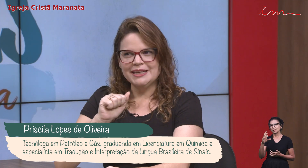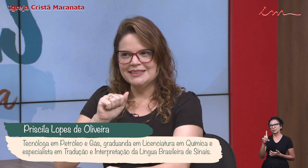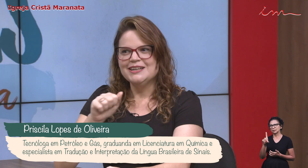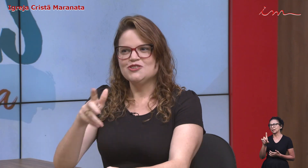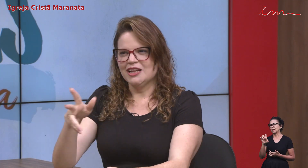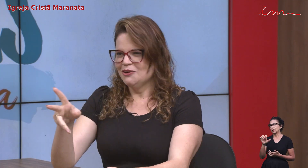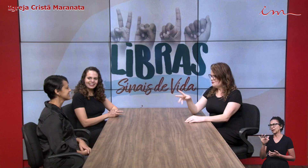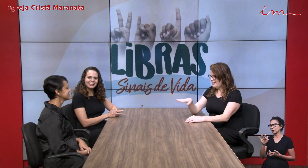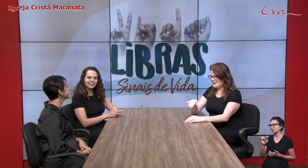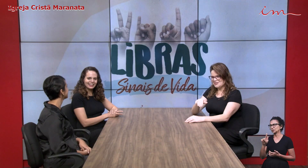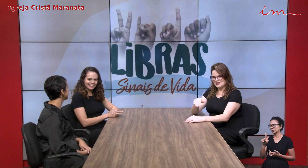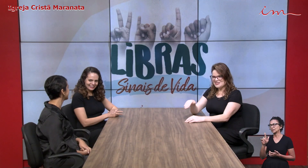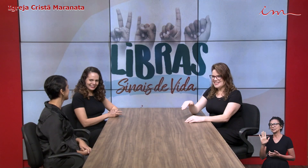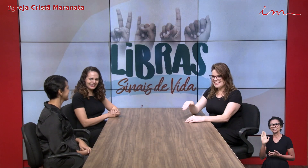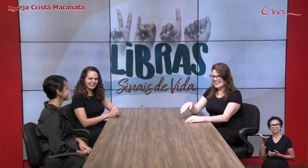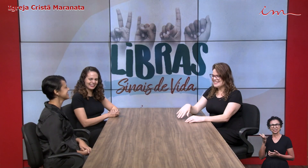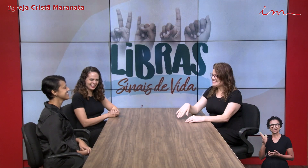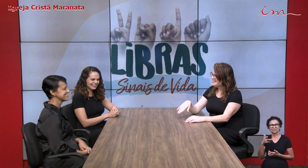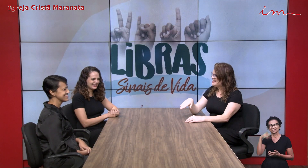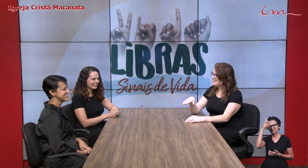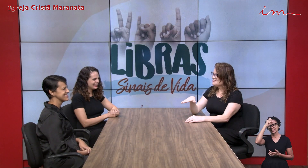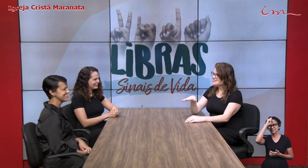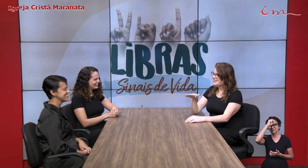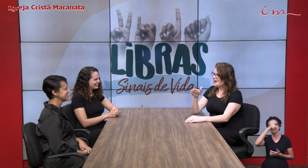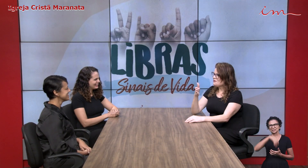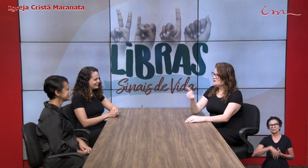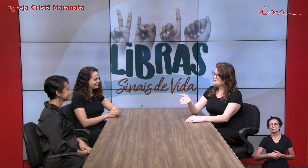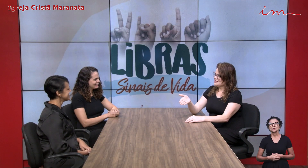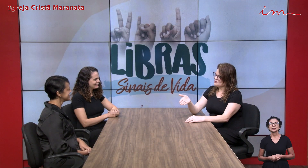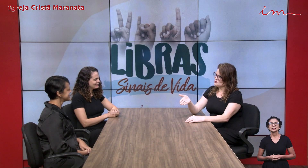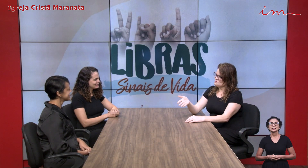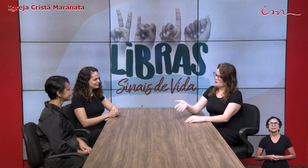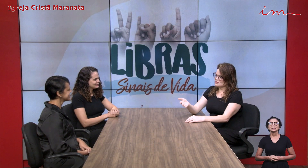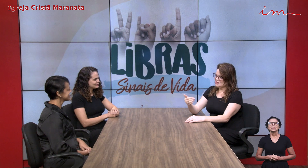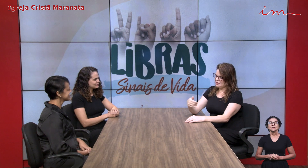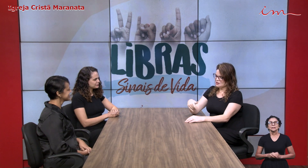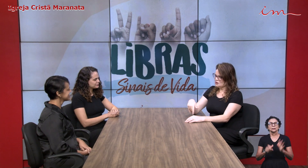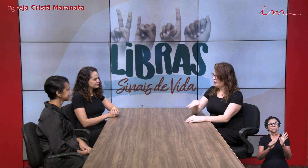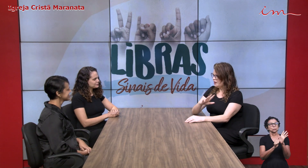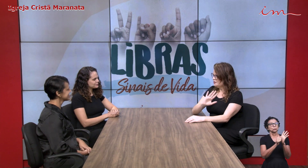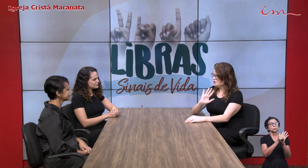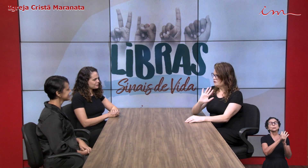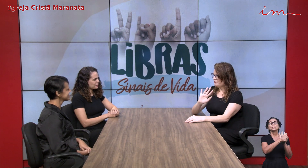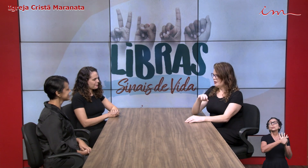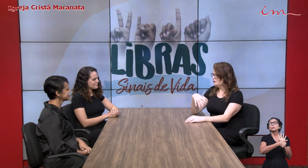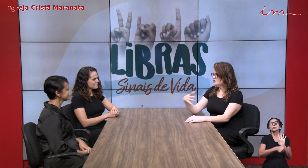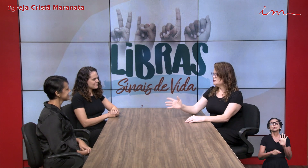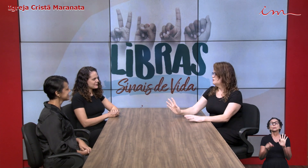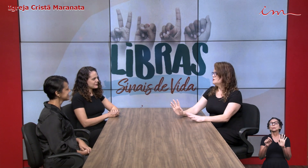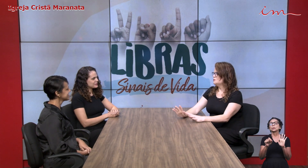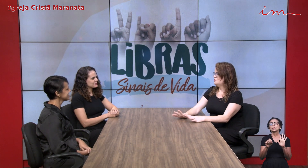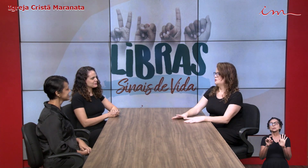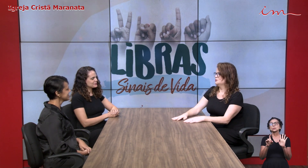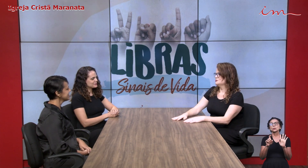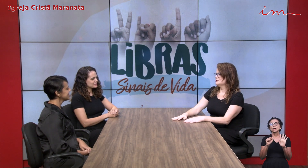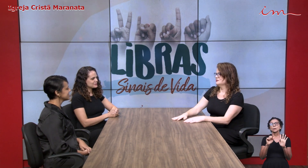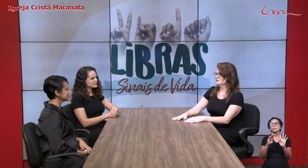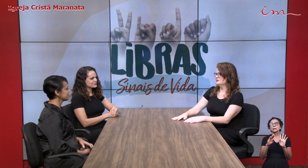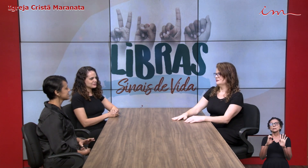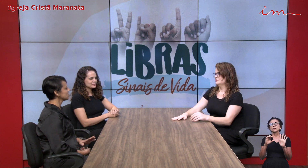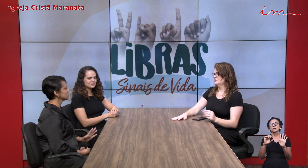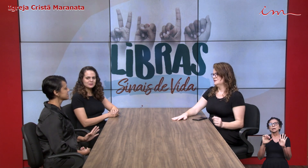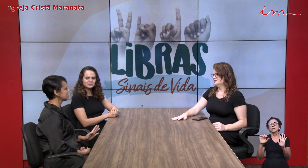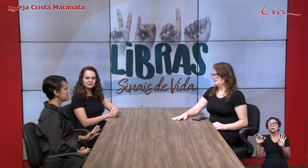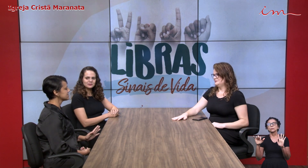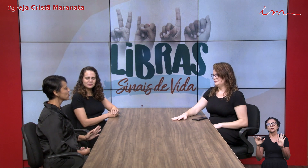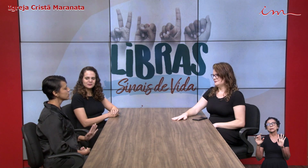Já estão feras. Já estão feras, você tem certeza. Então, assim, a configuração de mão seria só aqueles do alfabeto ou existe mais algum outros? Então,